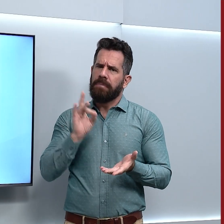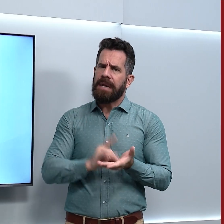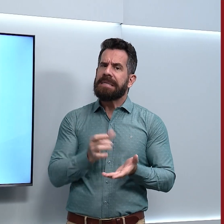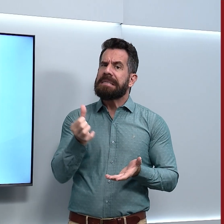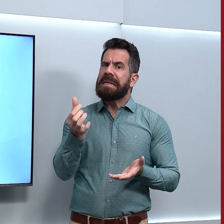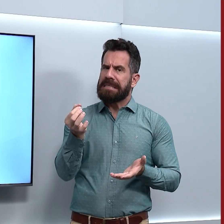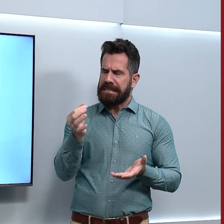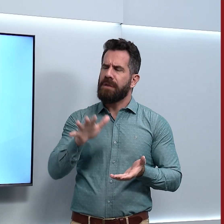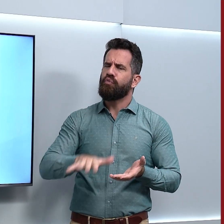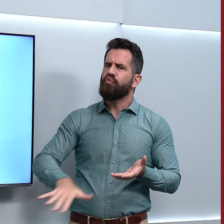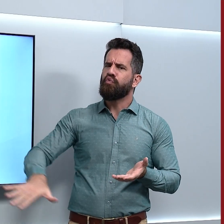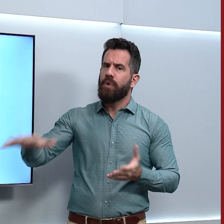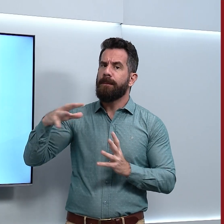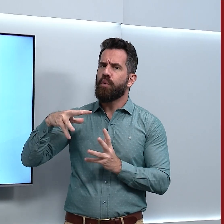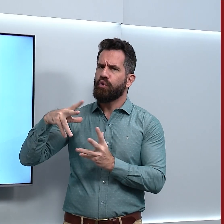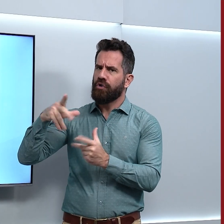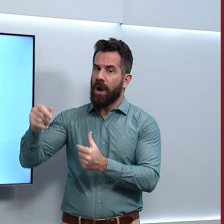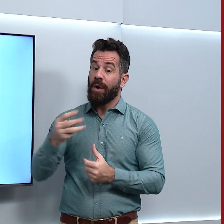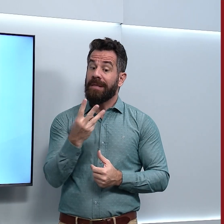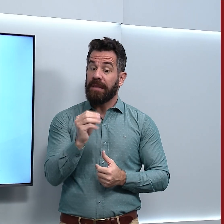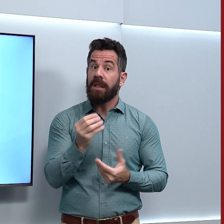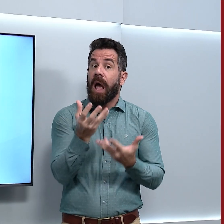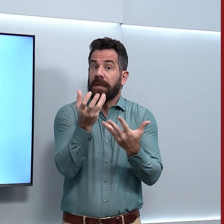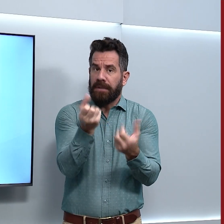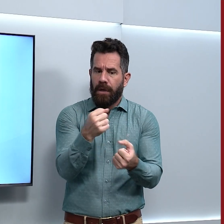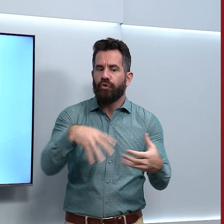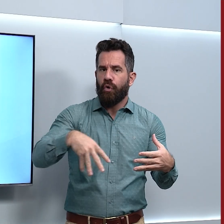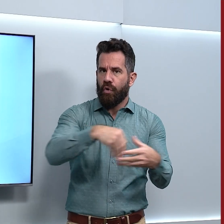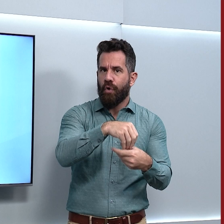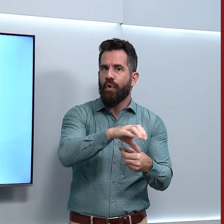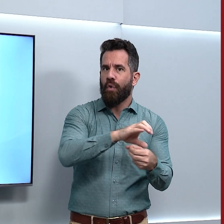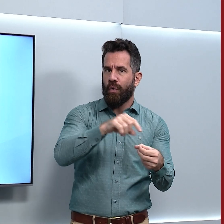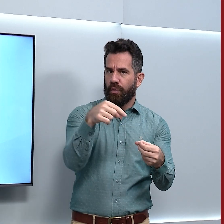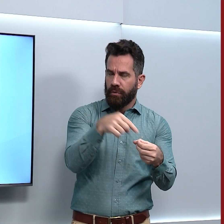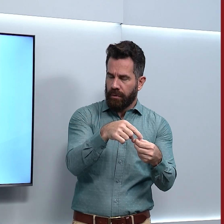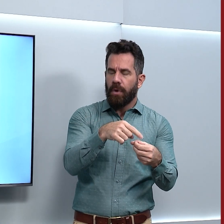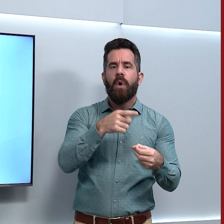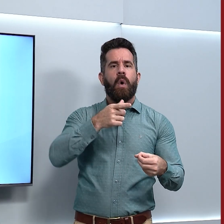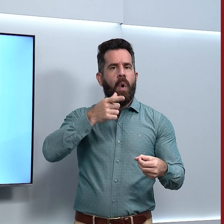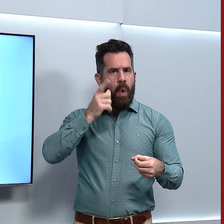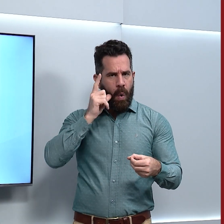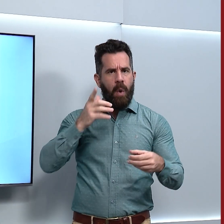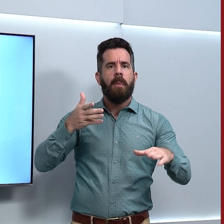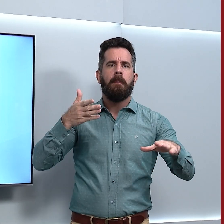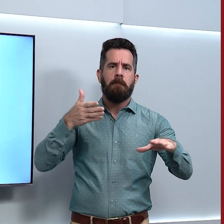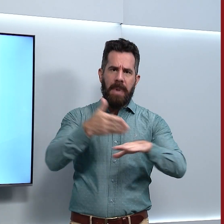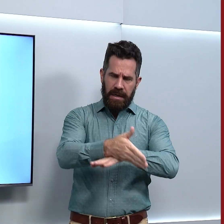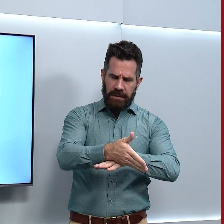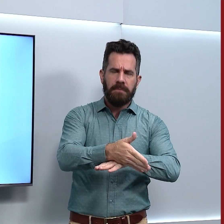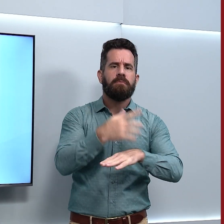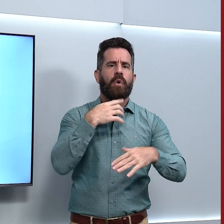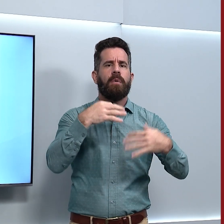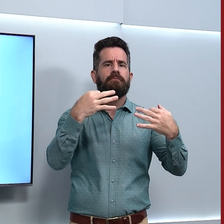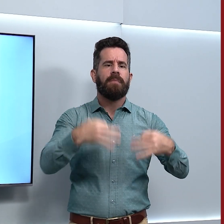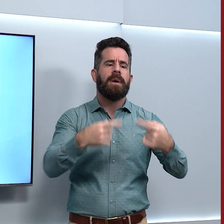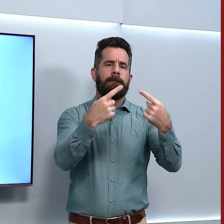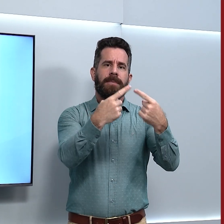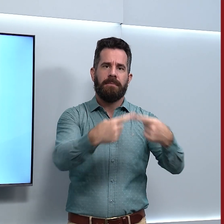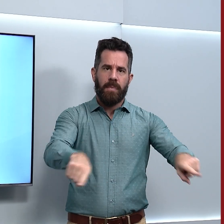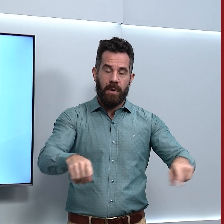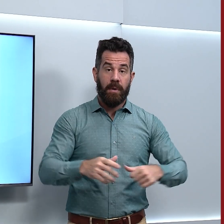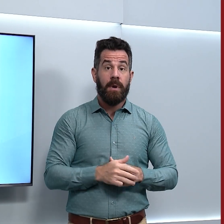aceitaram participar desse conselho participaram da cerimônia de lançamento. O presidente Lula